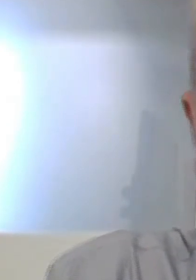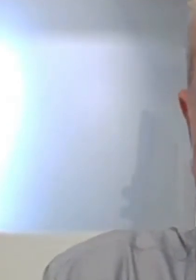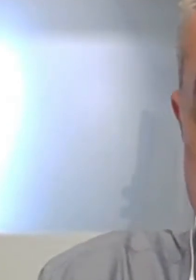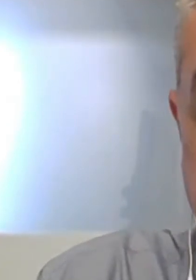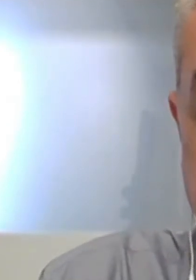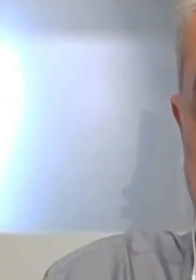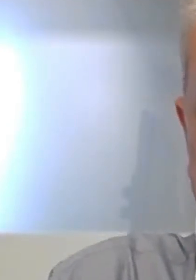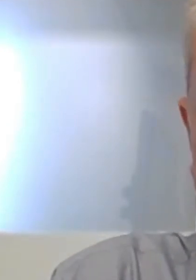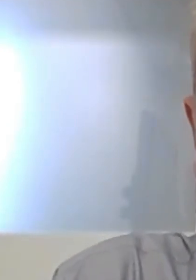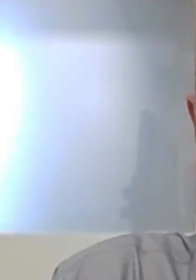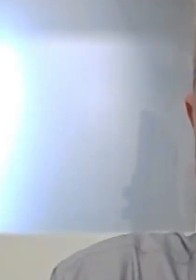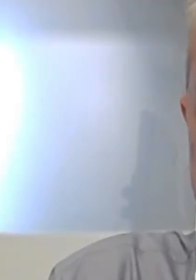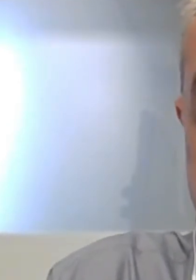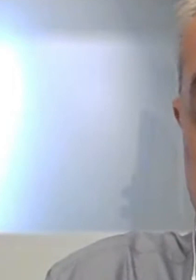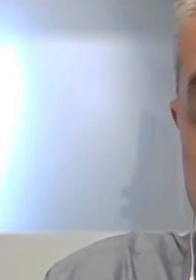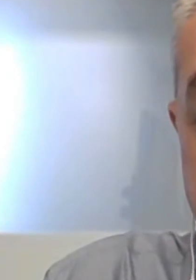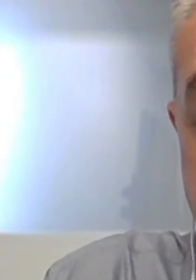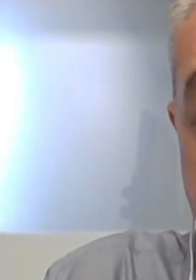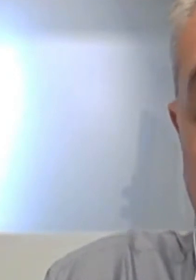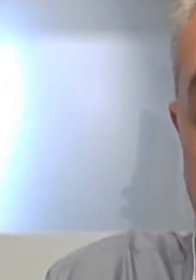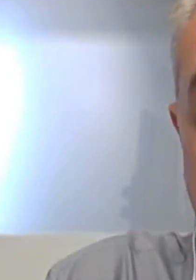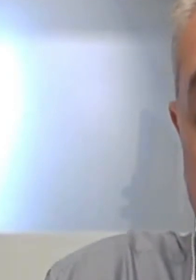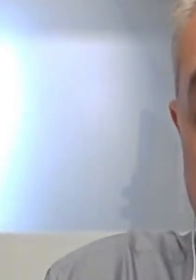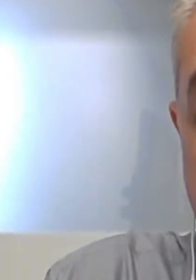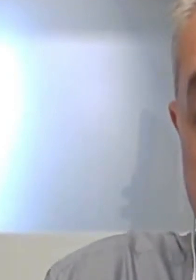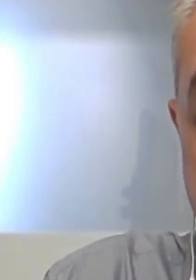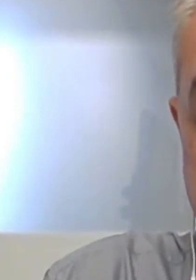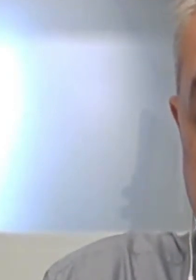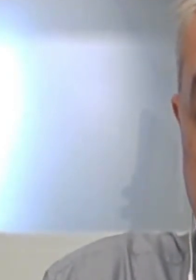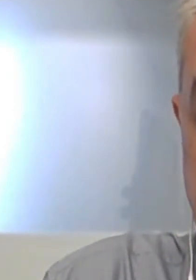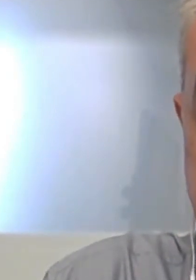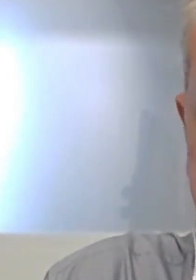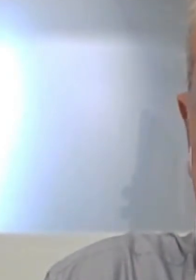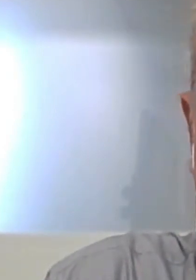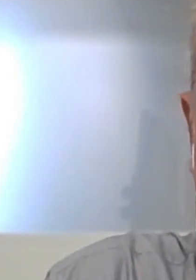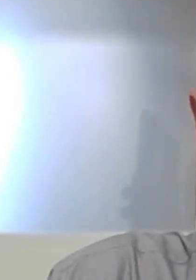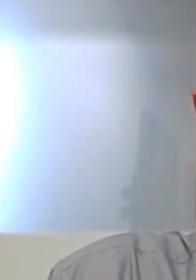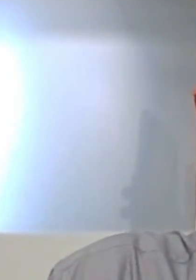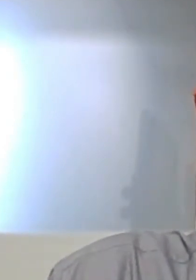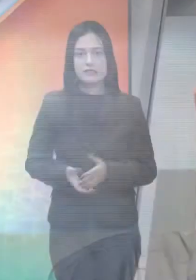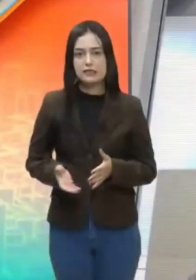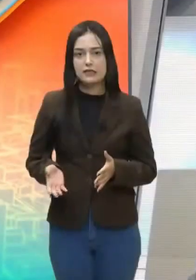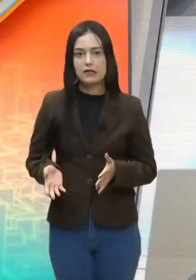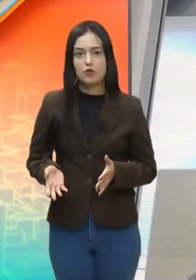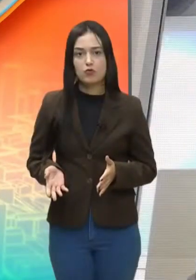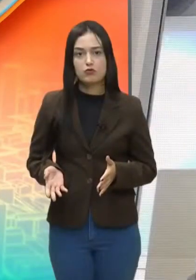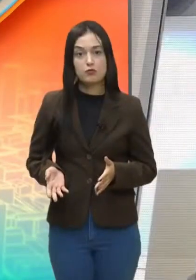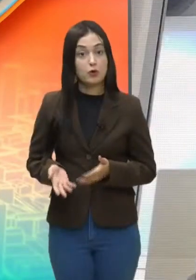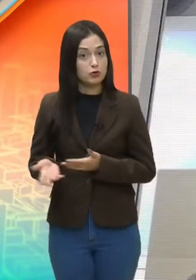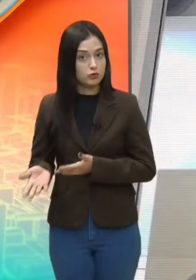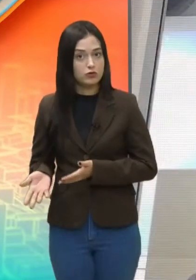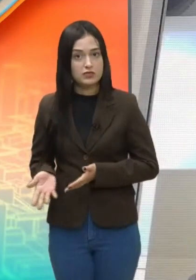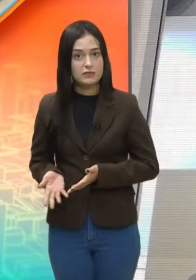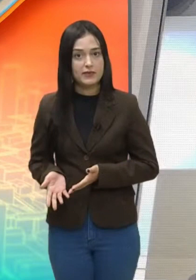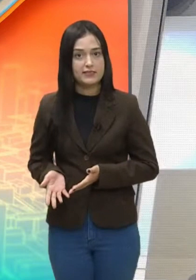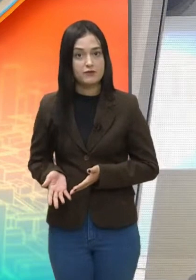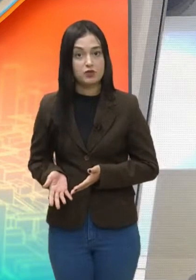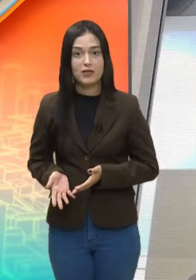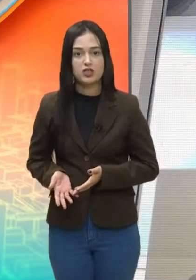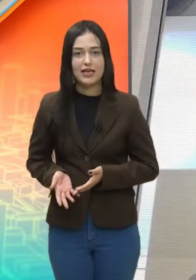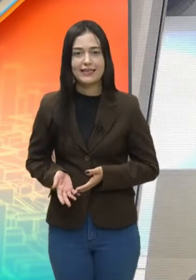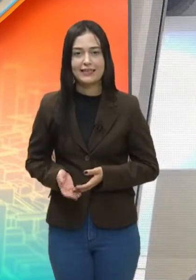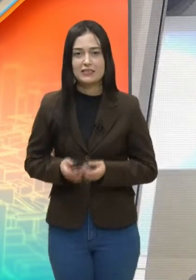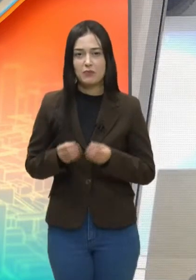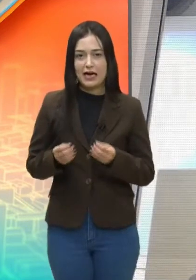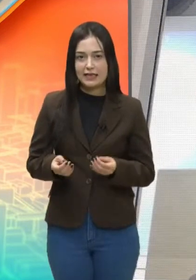alimento, de armazenagem de alimento, as áreas de contato maior com as pessoas. E existem alguns produtos específicos